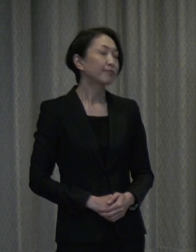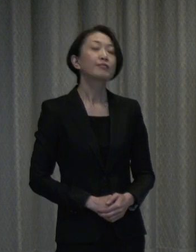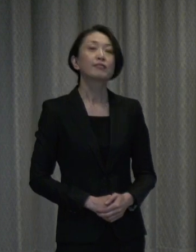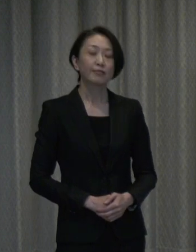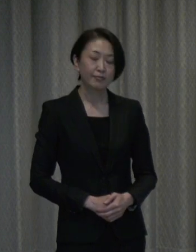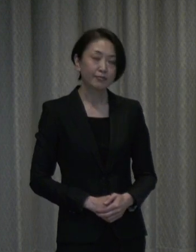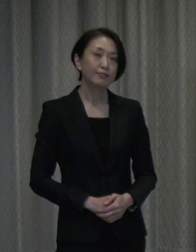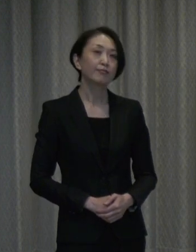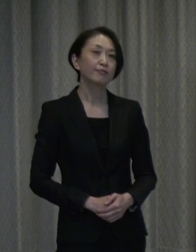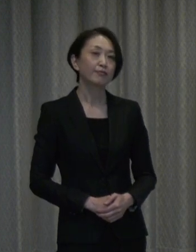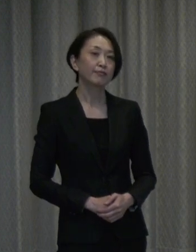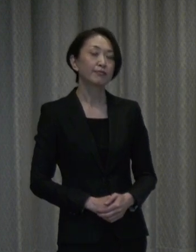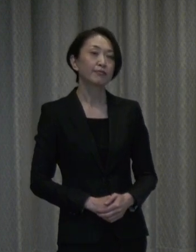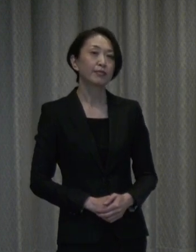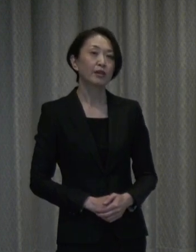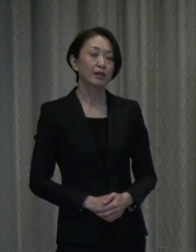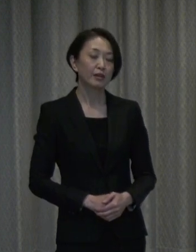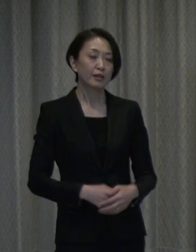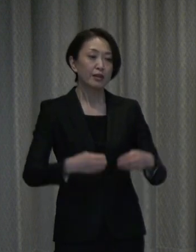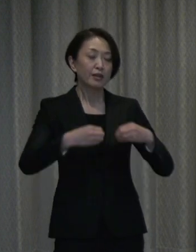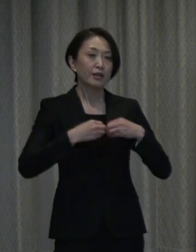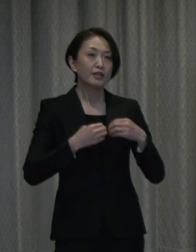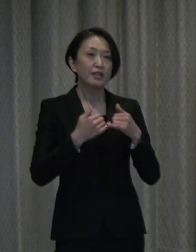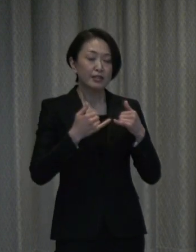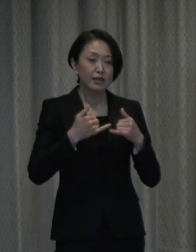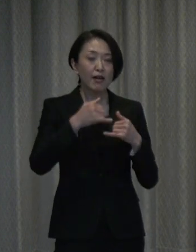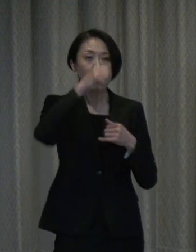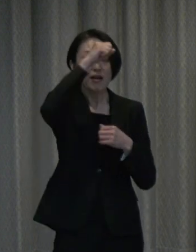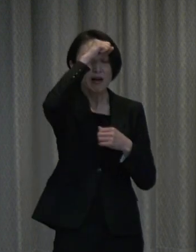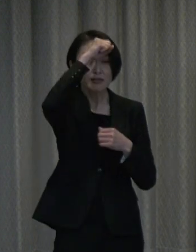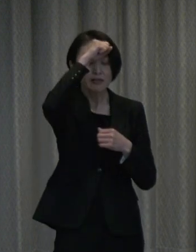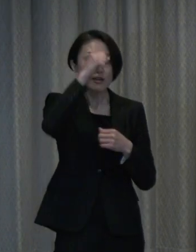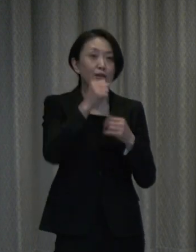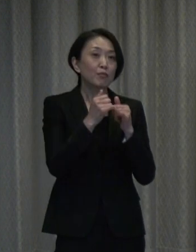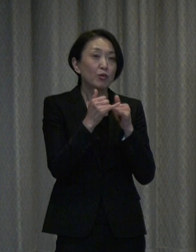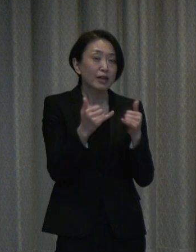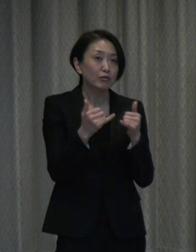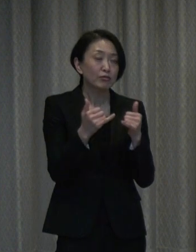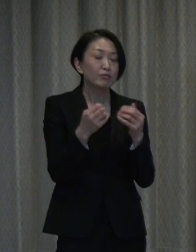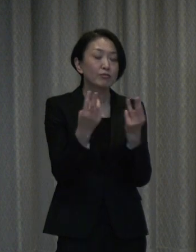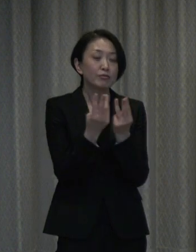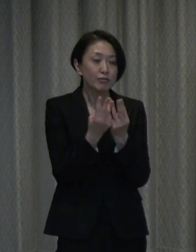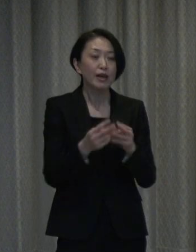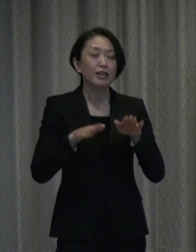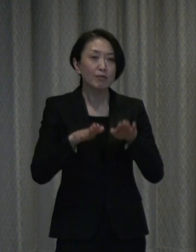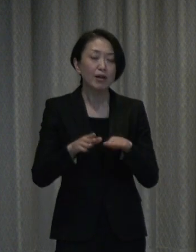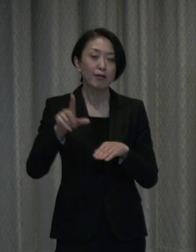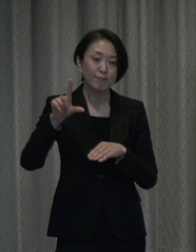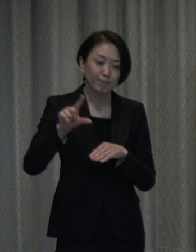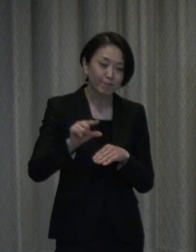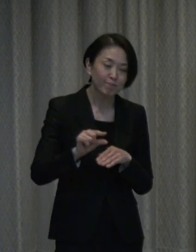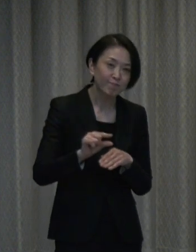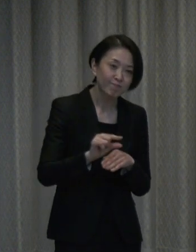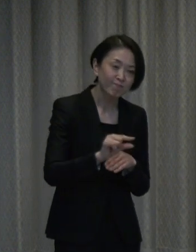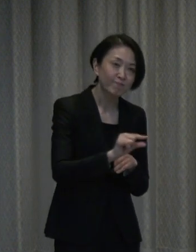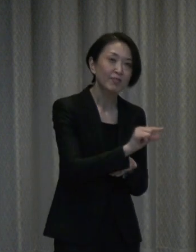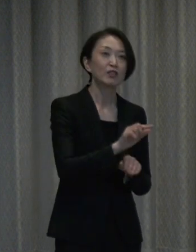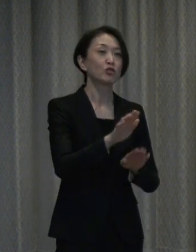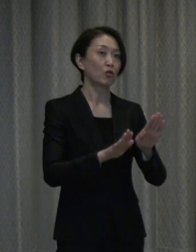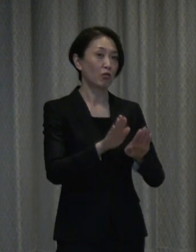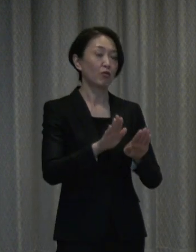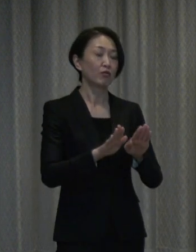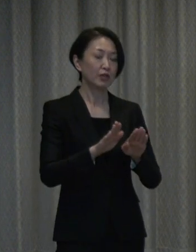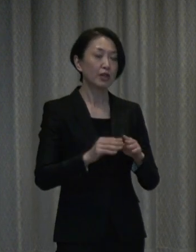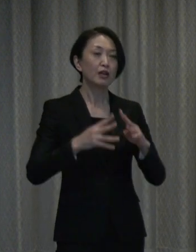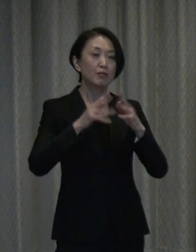先ほども言いましたように患者数が非常に落ち着いております。現在宮城県内で